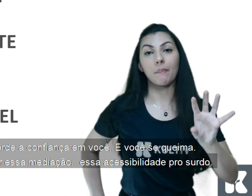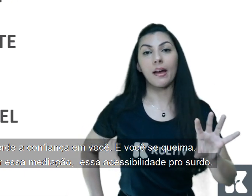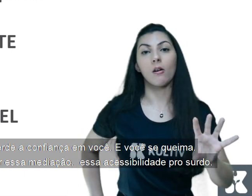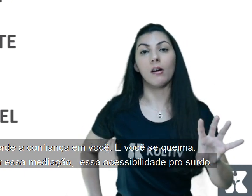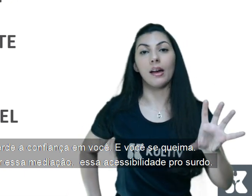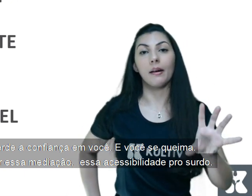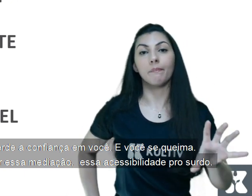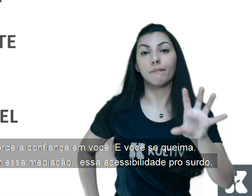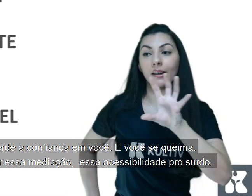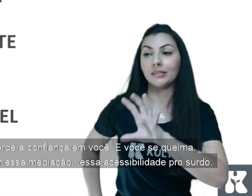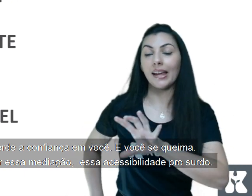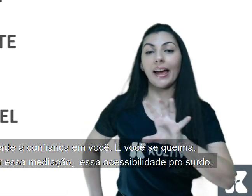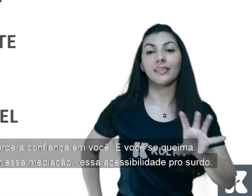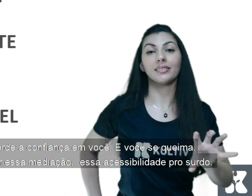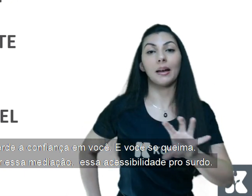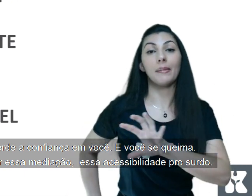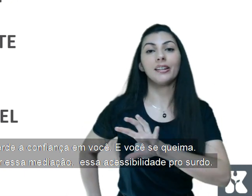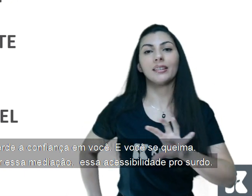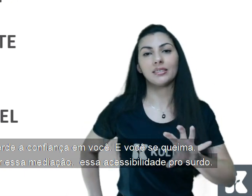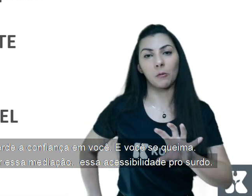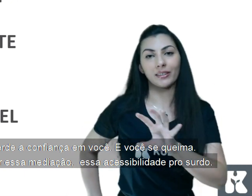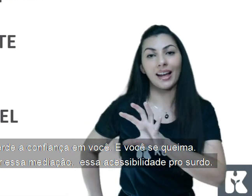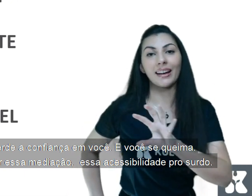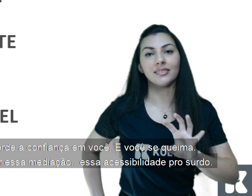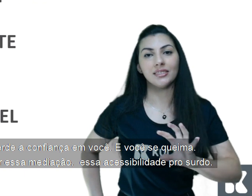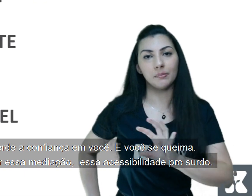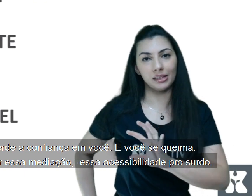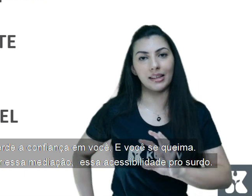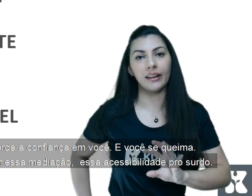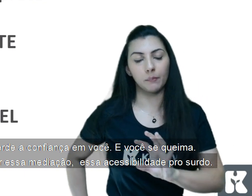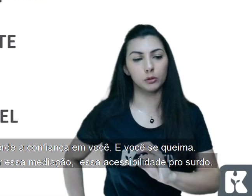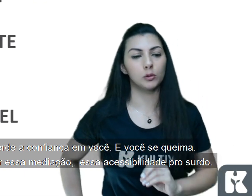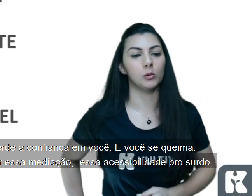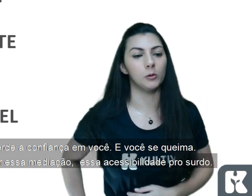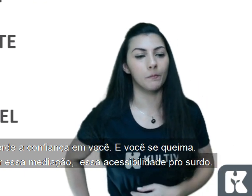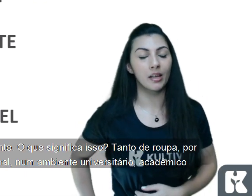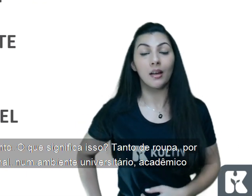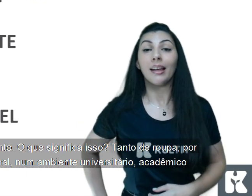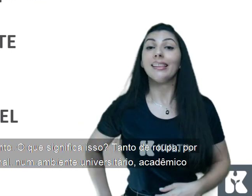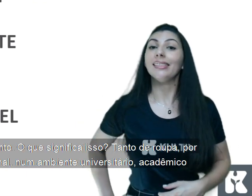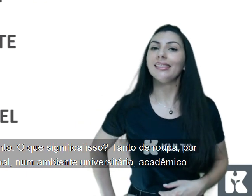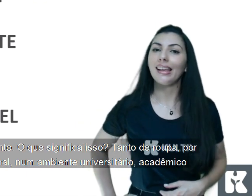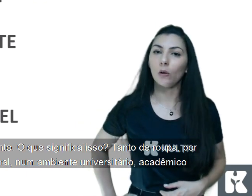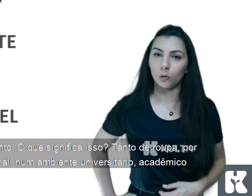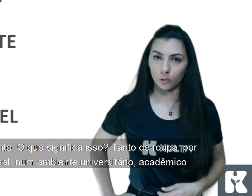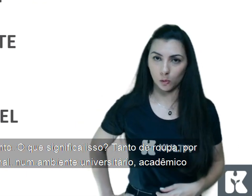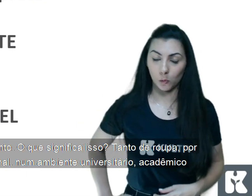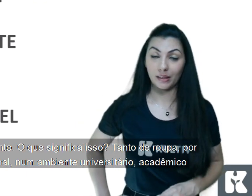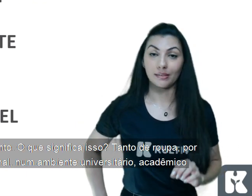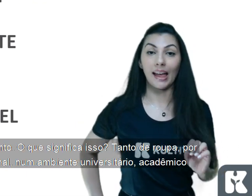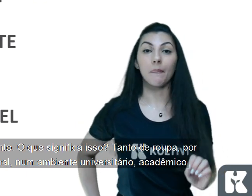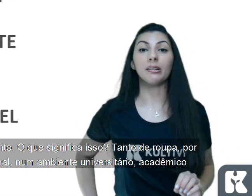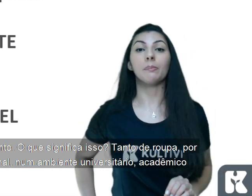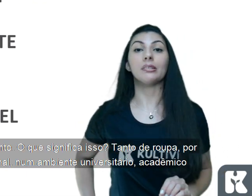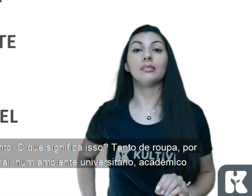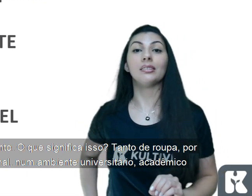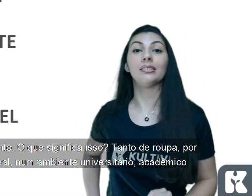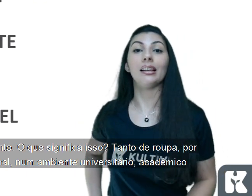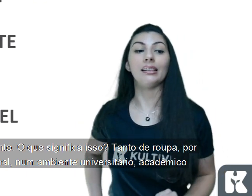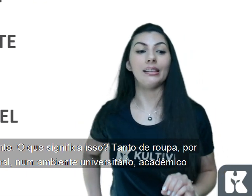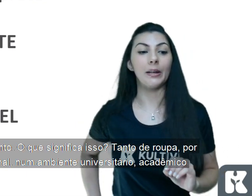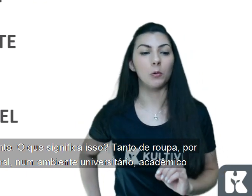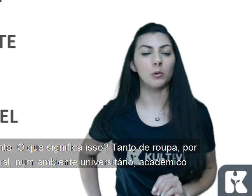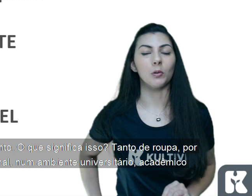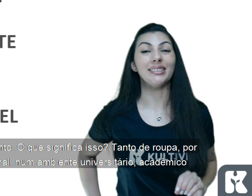seu papel é fazer essa mediação, essa acessibilidade para o surdo. Neutro. O intérprete precisa